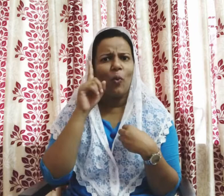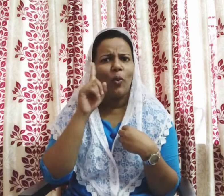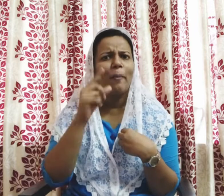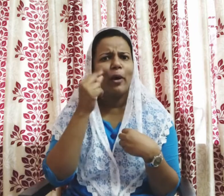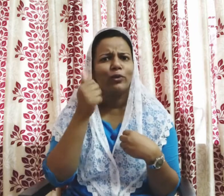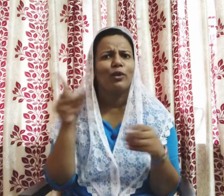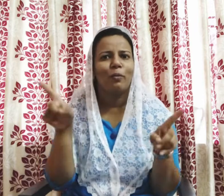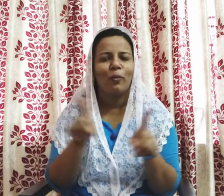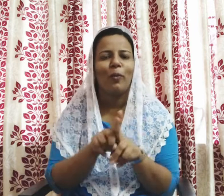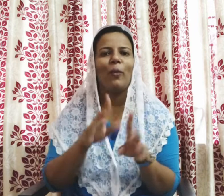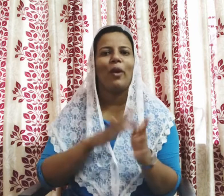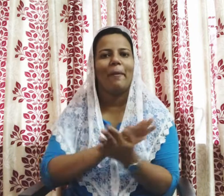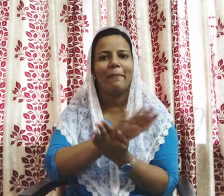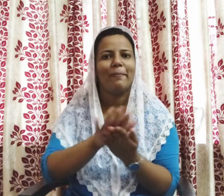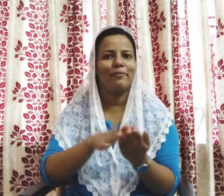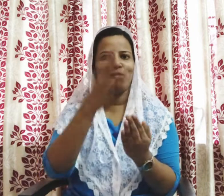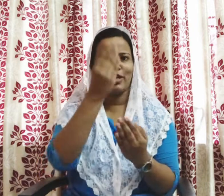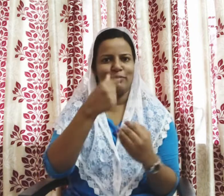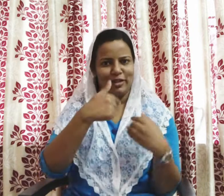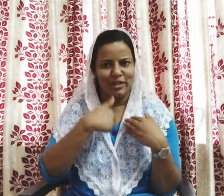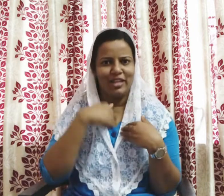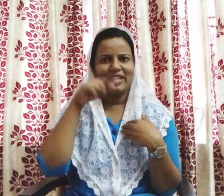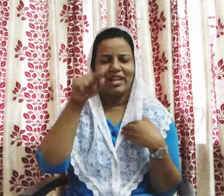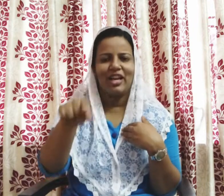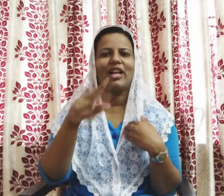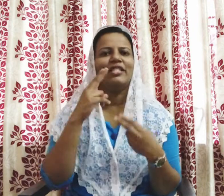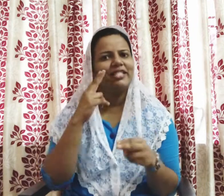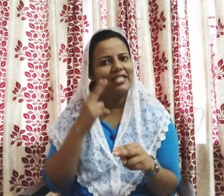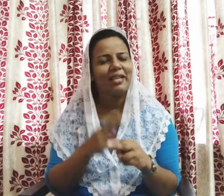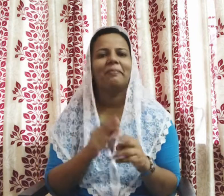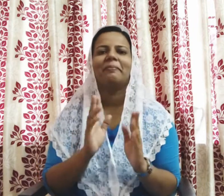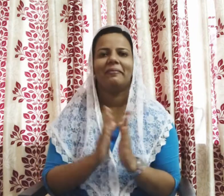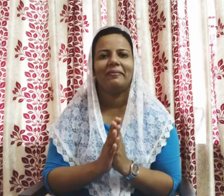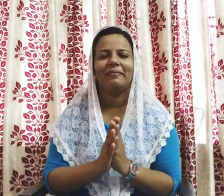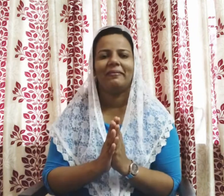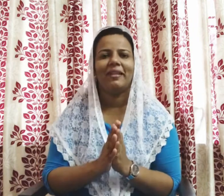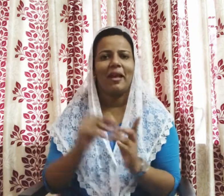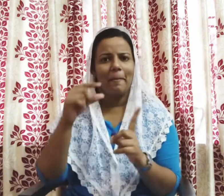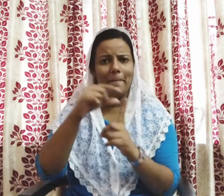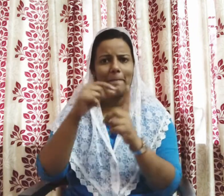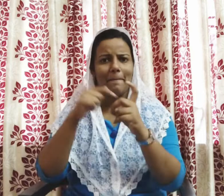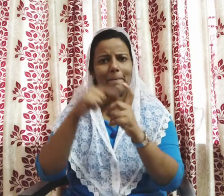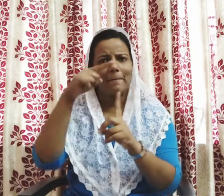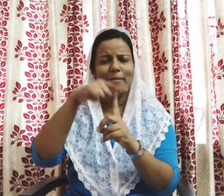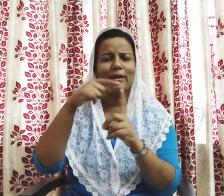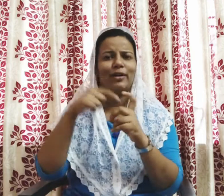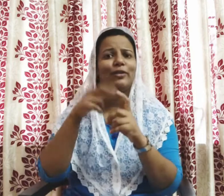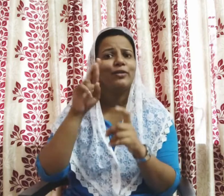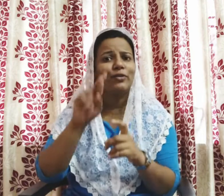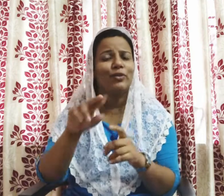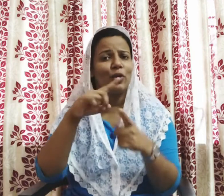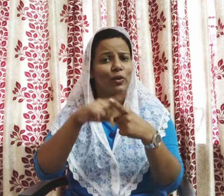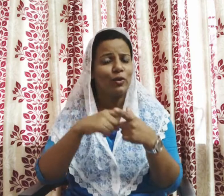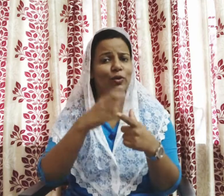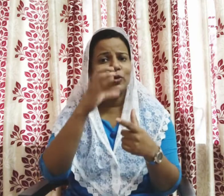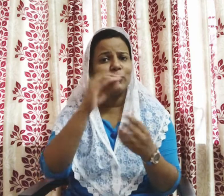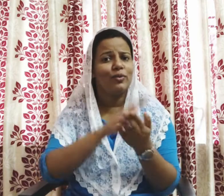വ്യക്തിയാണ്. ആ ആത്മാവ് എൻ്റെ ഉള്ളിൽ വന്ന ആത്മാവും നിങ്ങളുടെ ഉള്ളിൽ വന്ന ആത്മാവും പത്രോസിൻ്റെ ഉള്ളിൽ വന്ന ആത്മാവും യോഹന്നാൻ്റെ ഉള്ളിൽ വന്ന